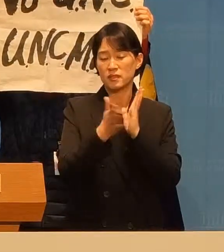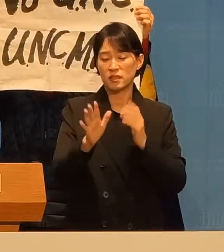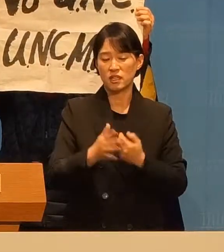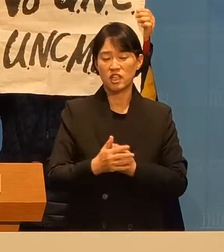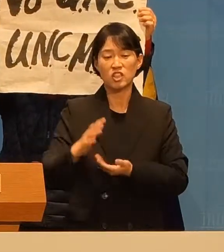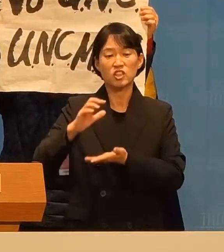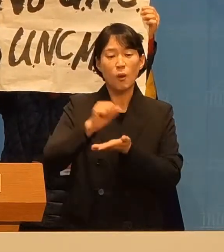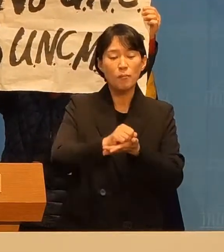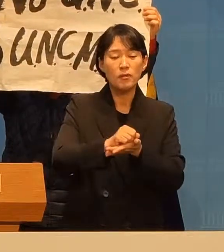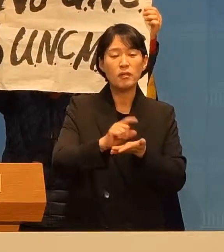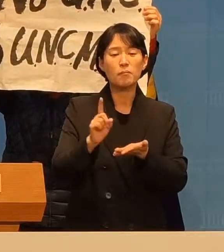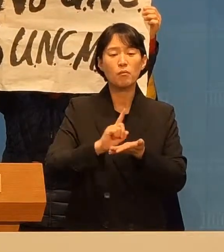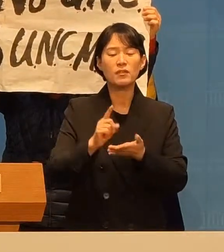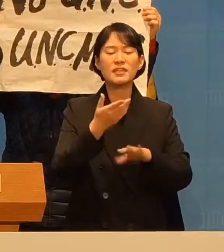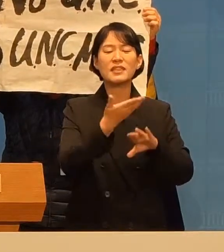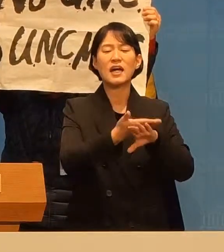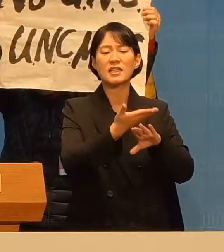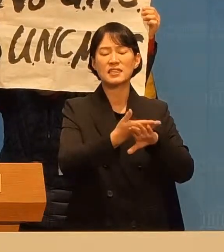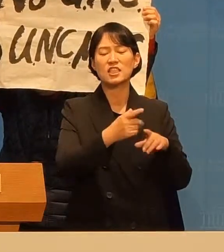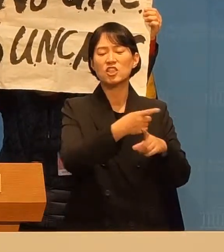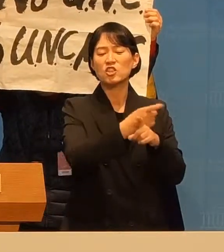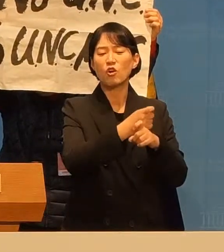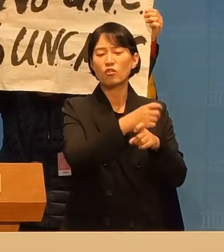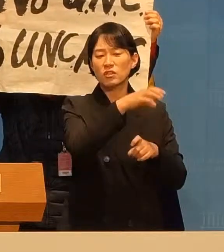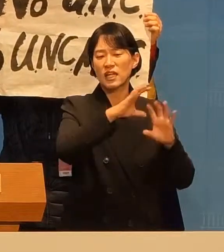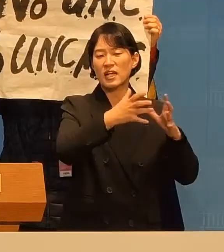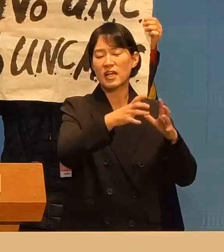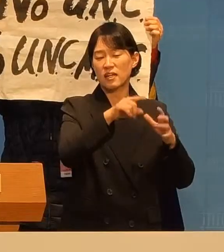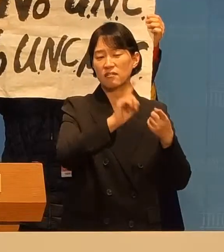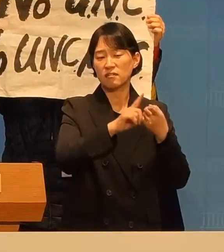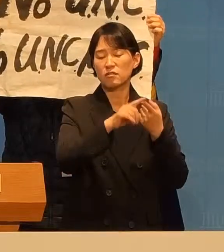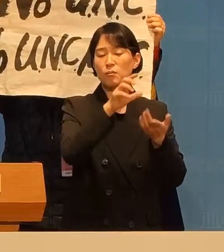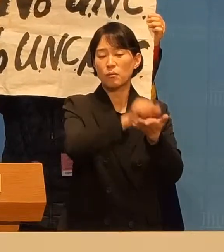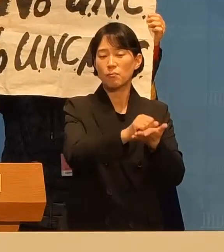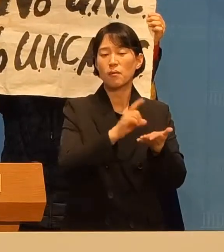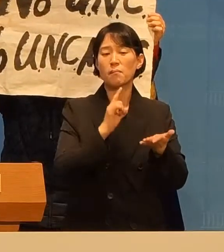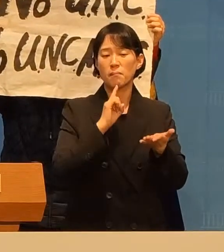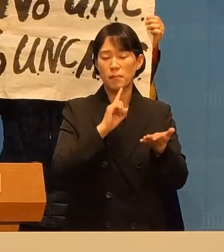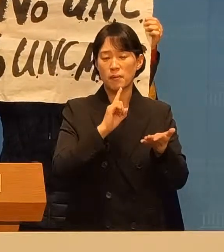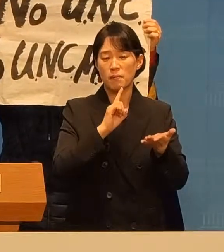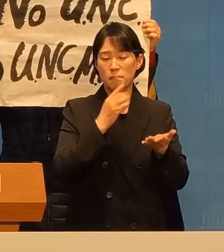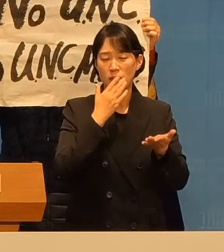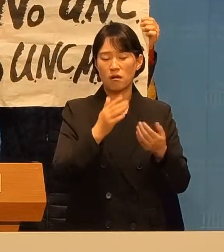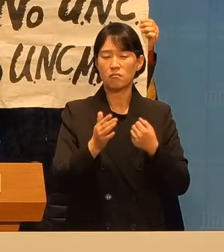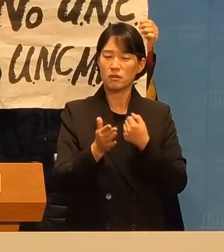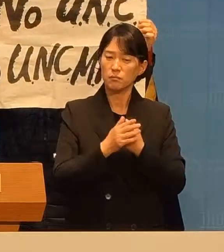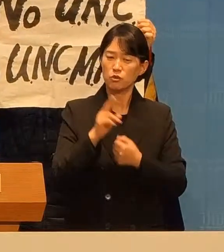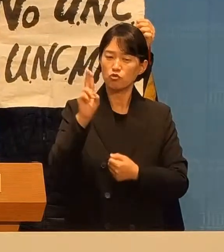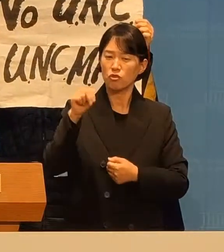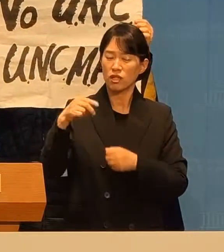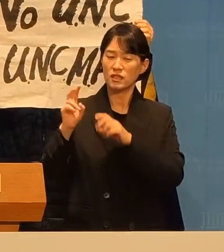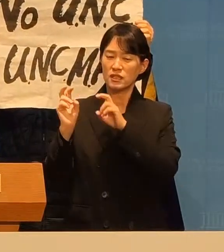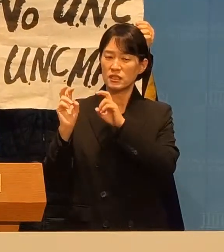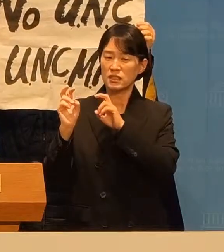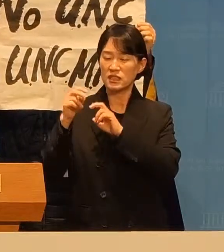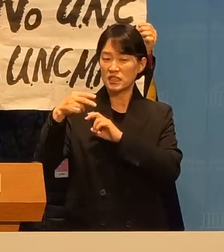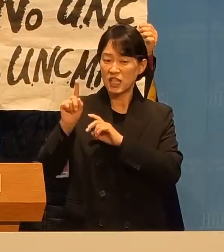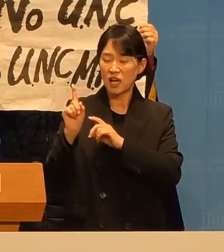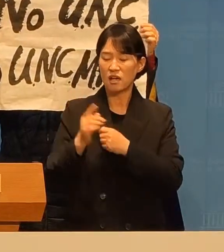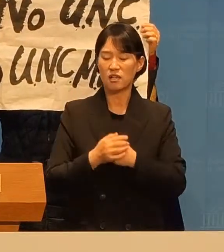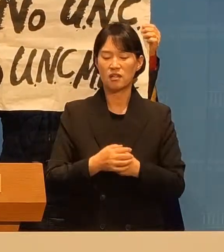적국 영토에 대해서만 한정적으로 실시가 되도록 되어 있기 때문입니다. 이런 이유 때문에 지금 유엔사의